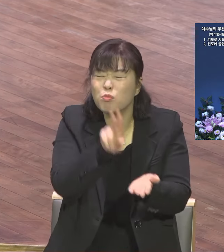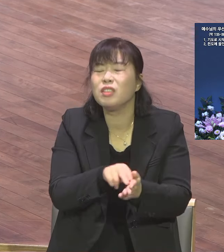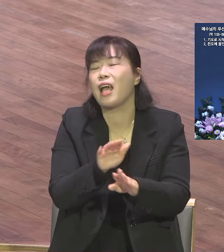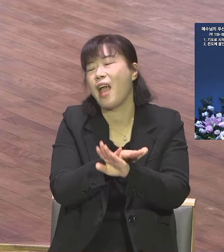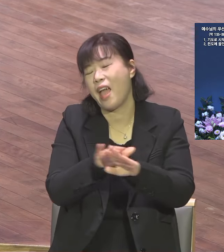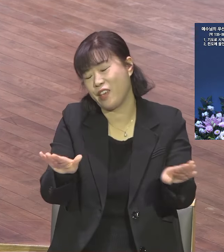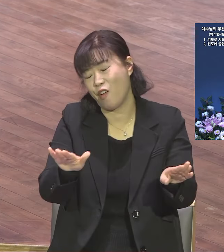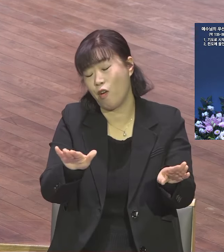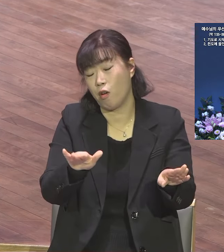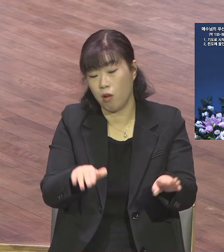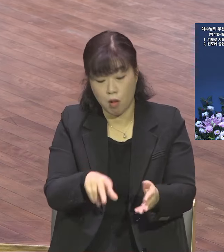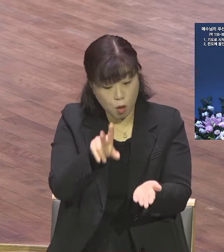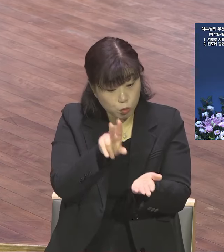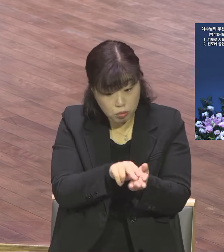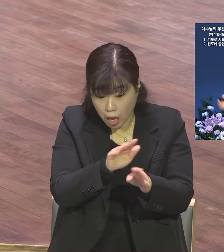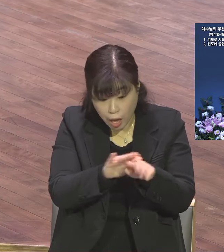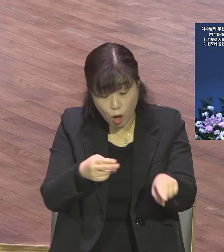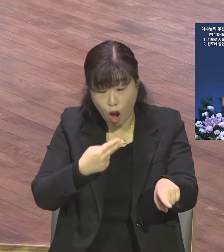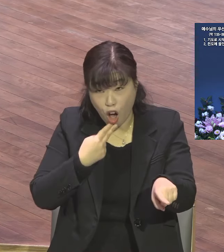해결하지 않으면